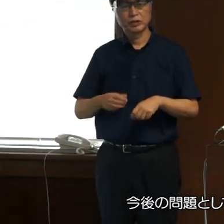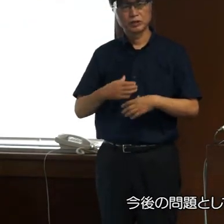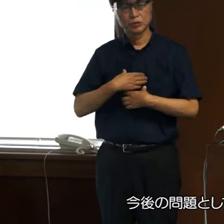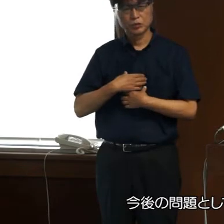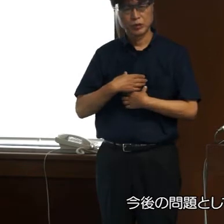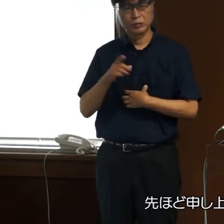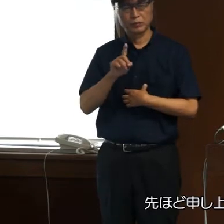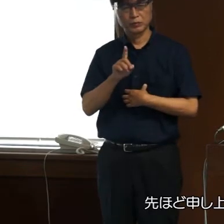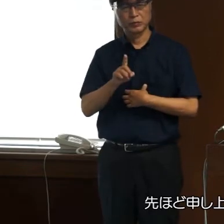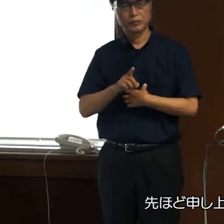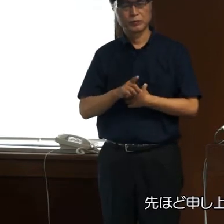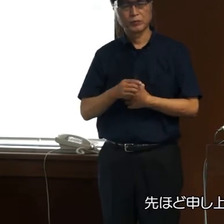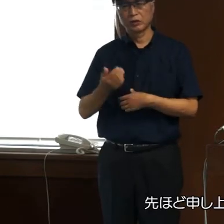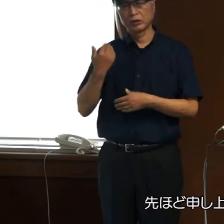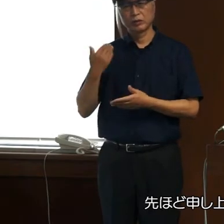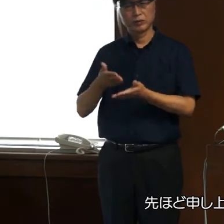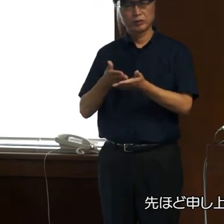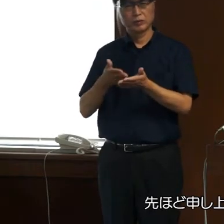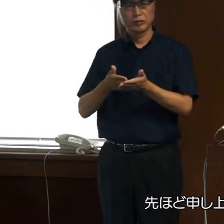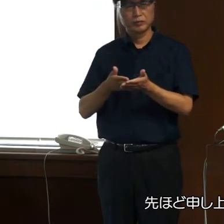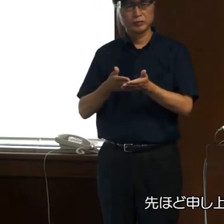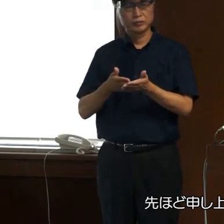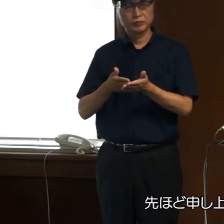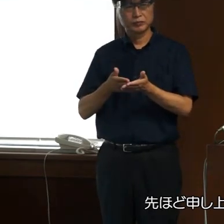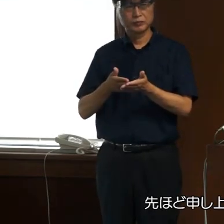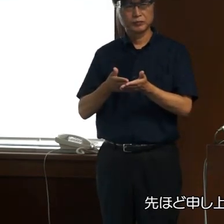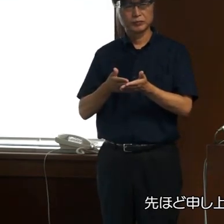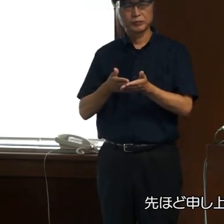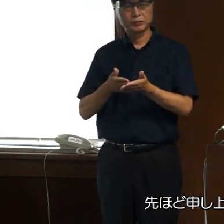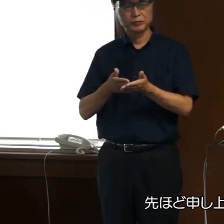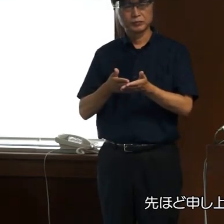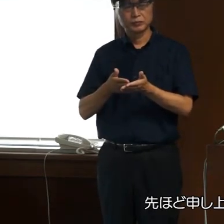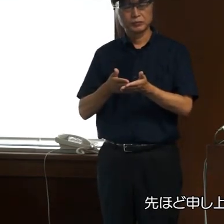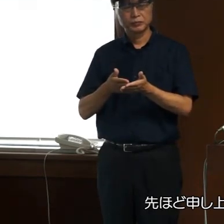は、先ほど申し上げた